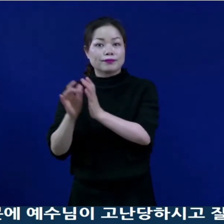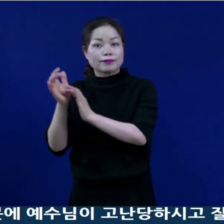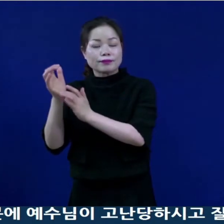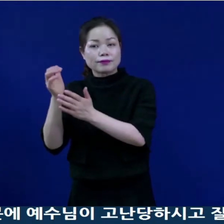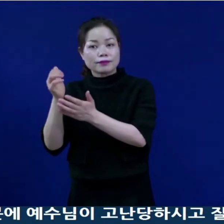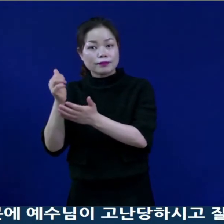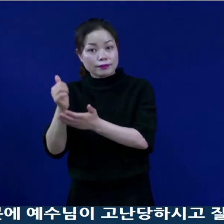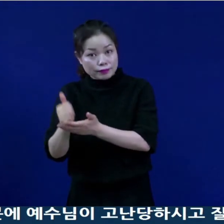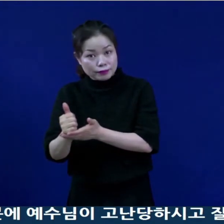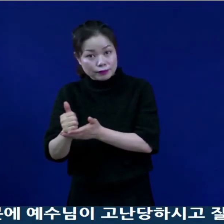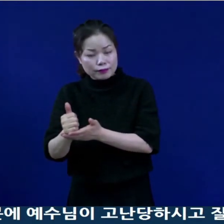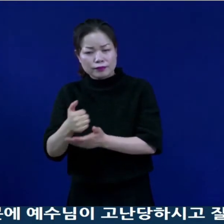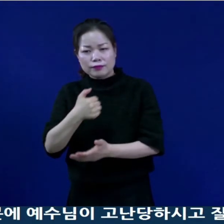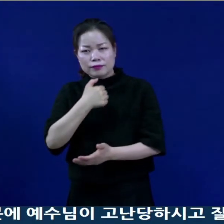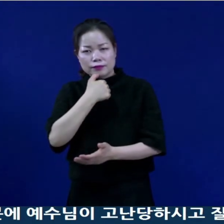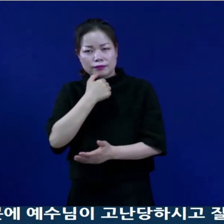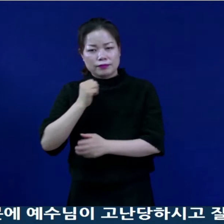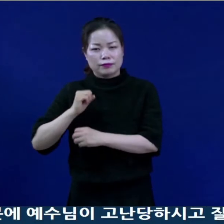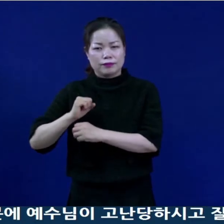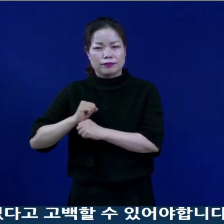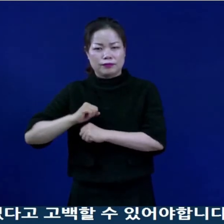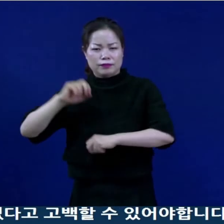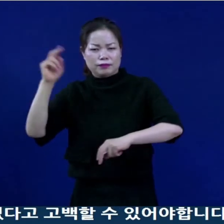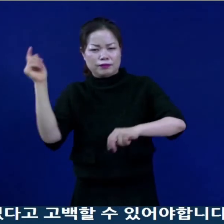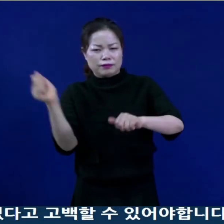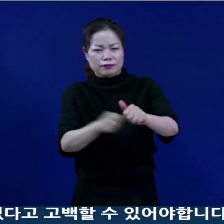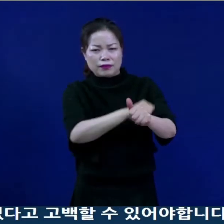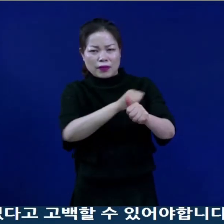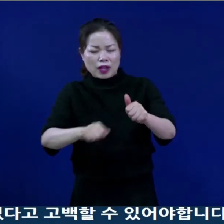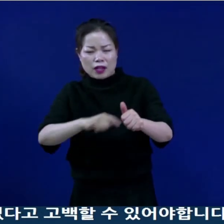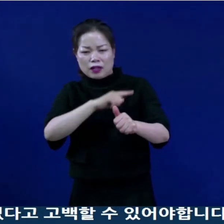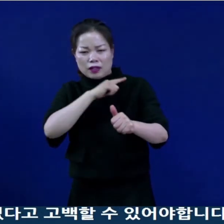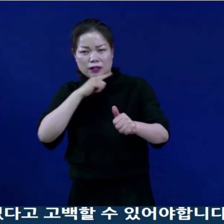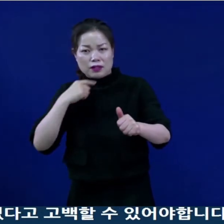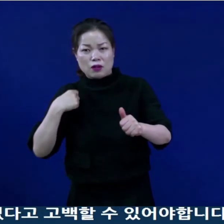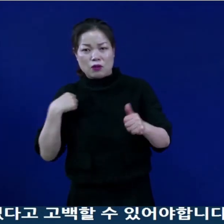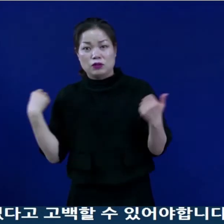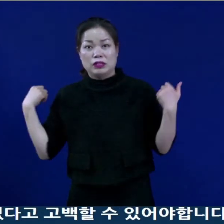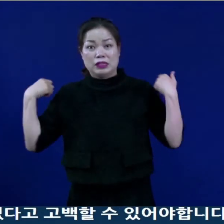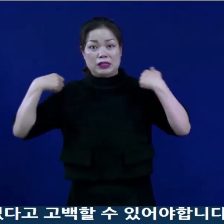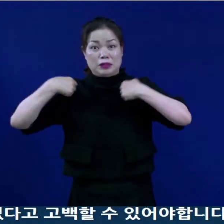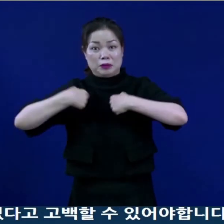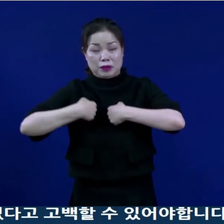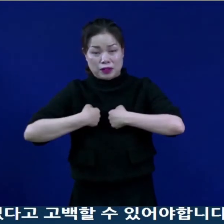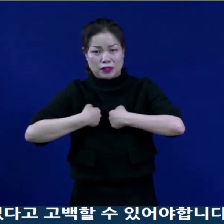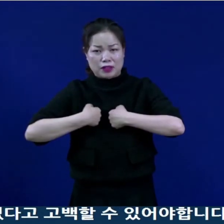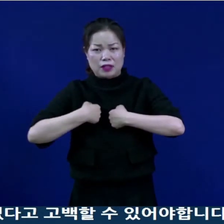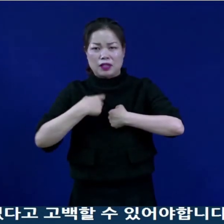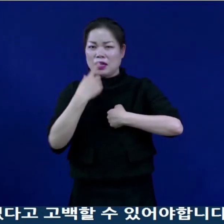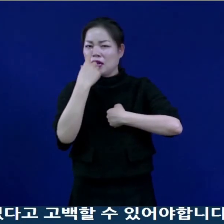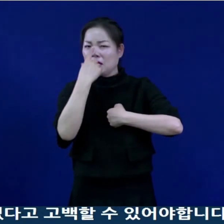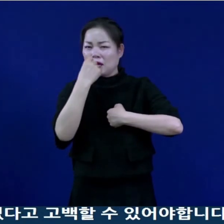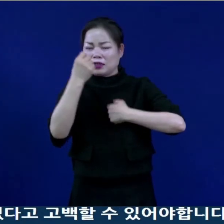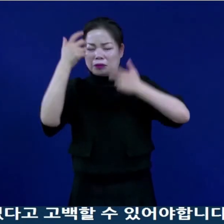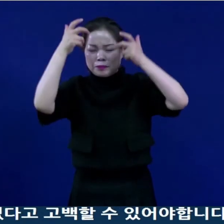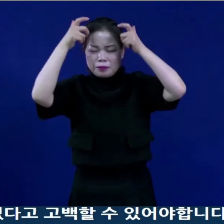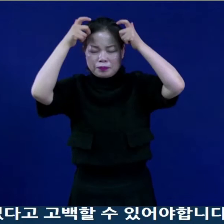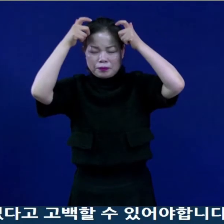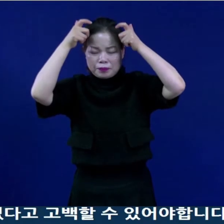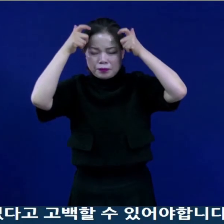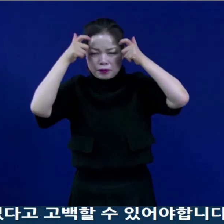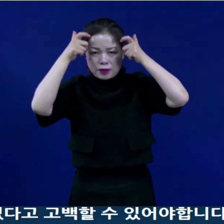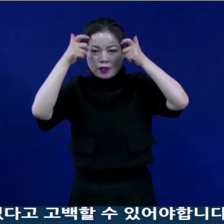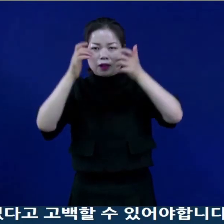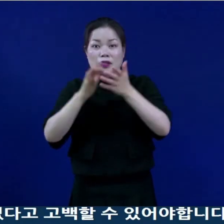로마 군인에게 맞으시고 그 홍포를 입으시고 십자가에 달리신 것은, 가시 면류관을 쓰신 것은